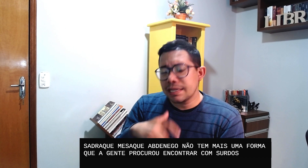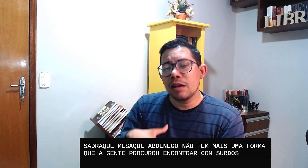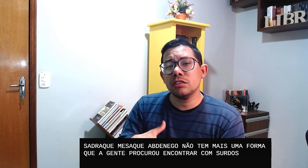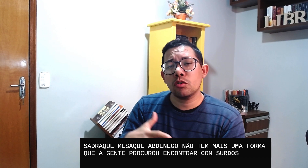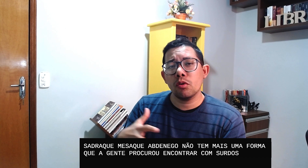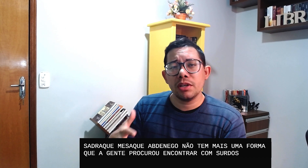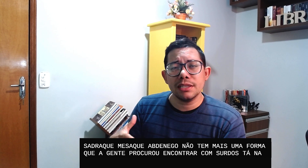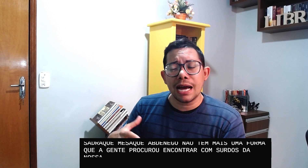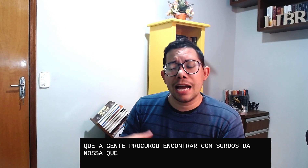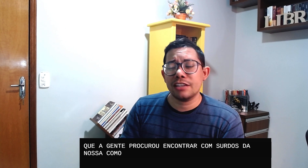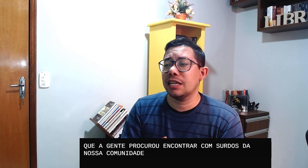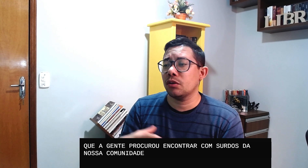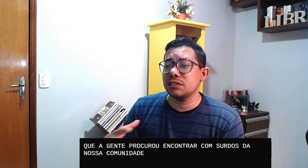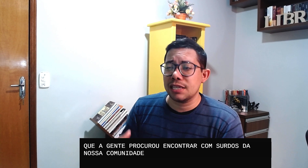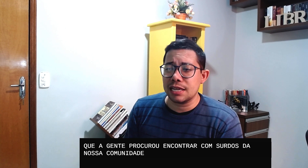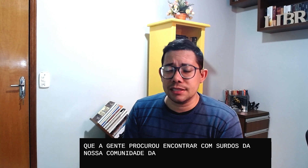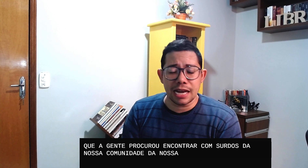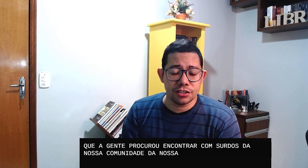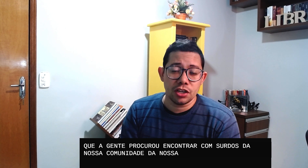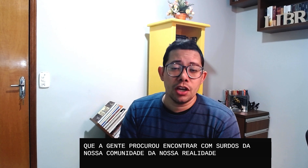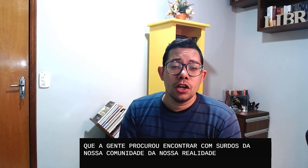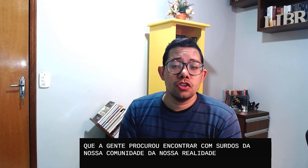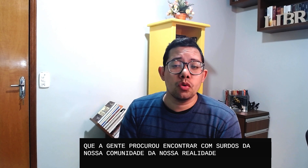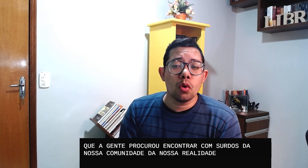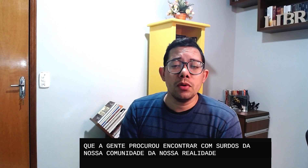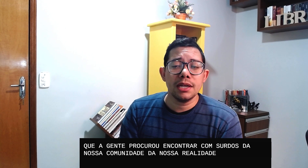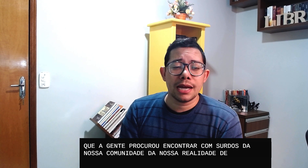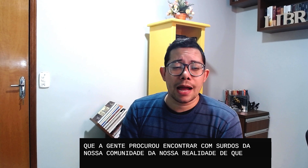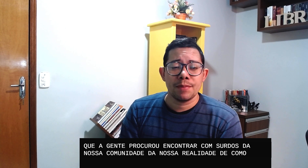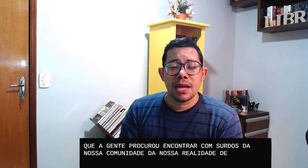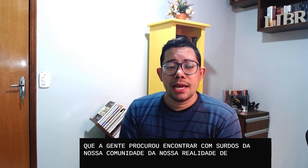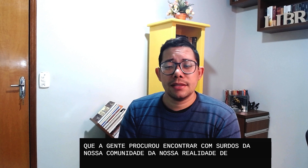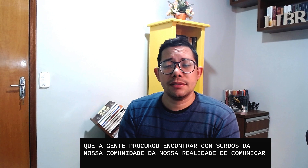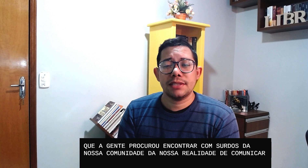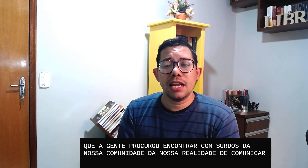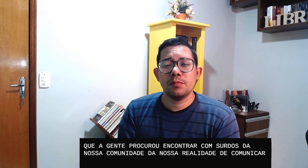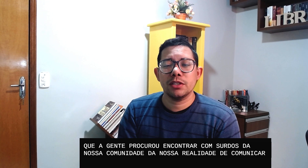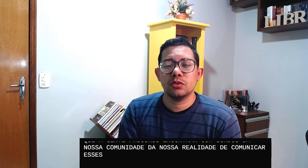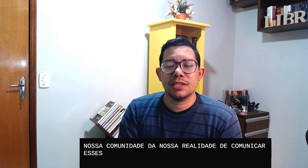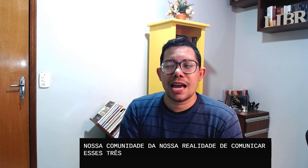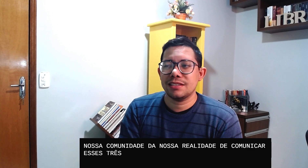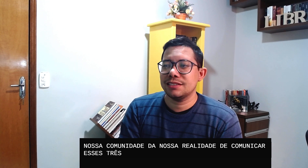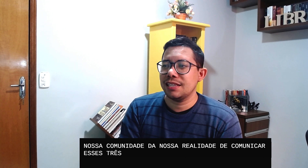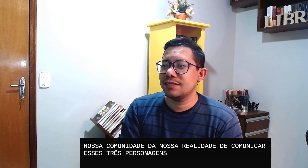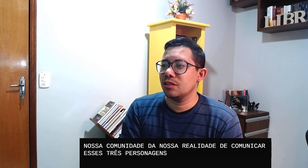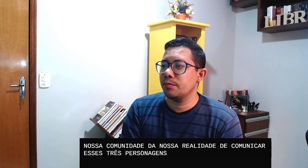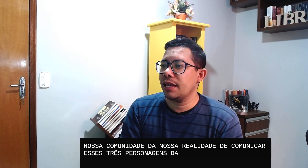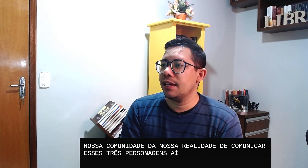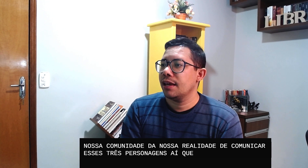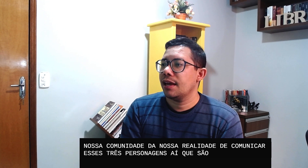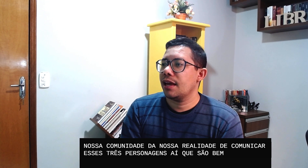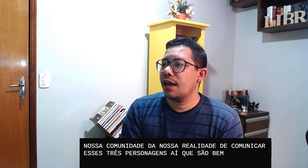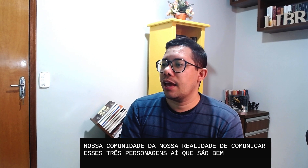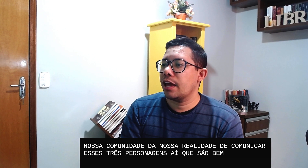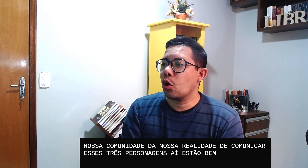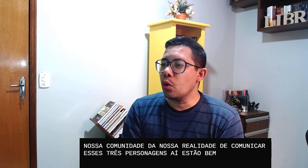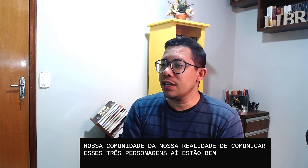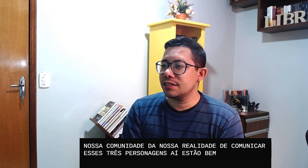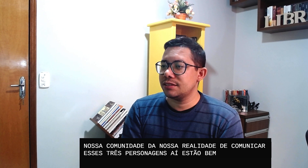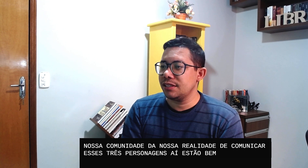nossa comunidade, da nossa realidade, de comunicar esses três personagens aí que são bem